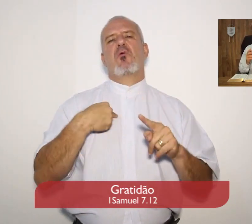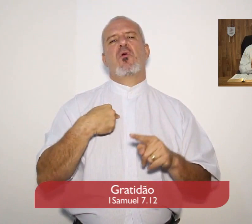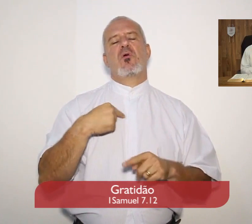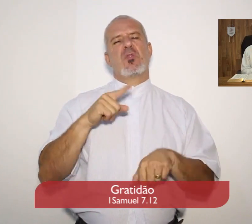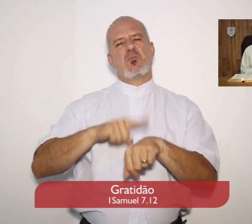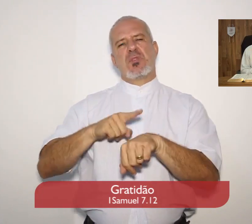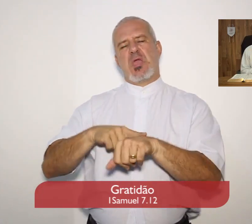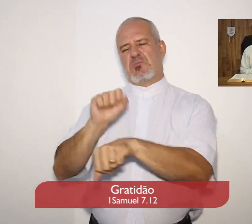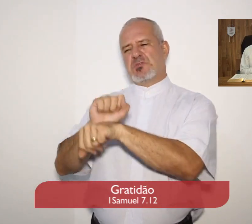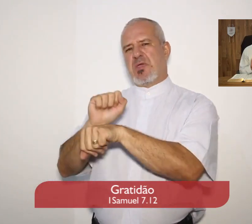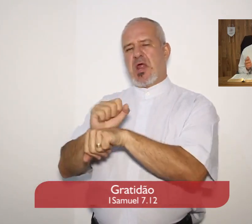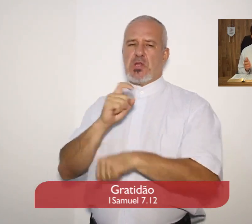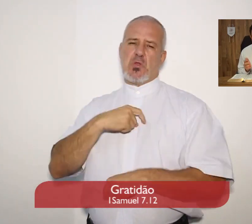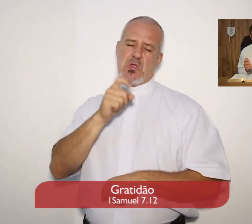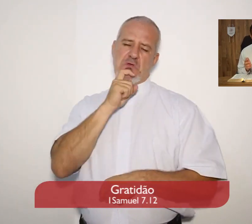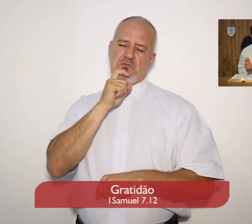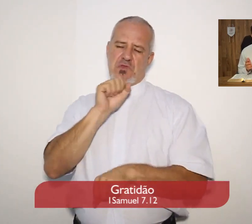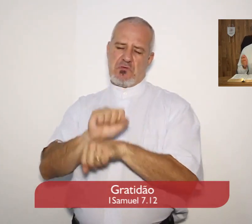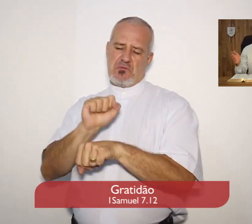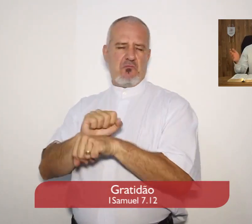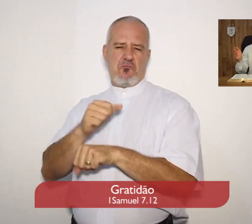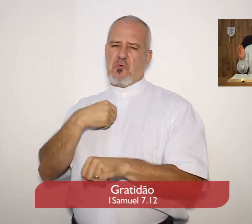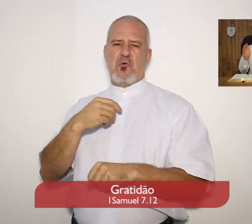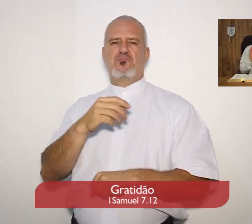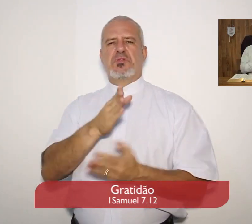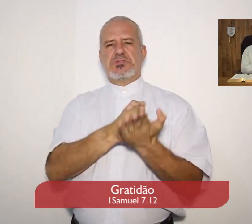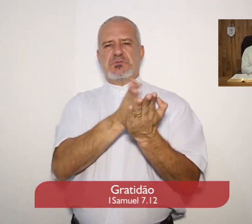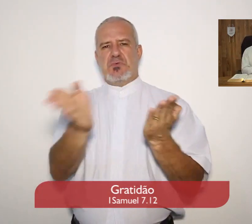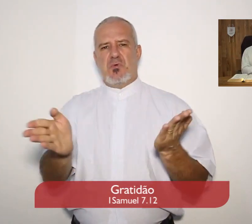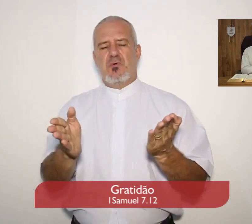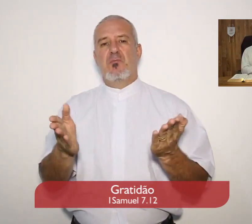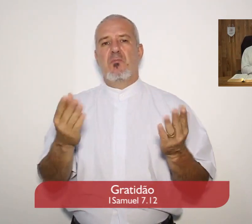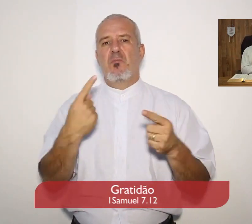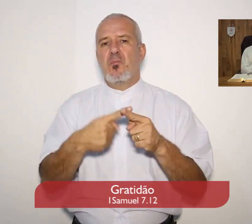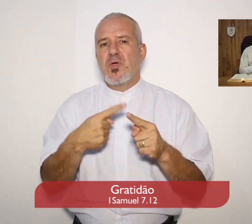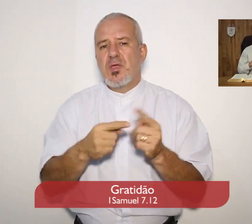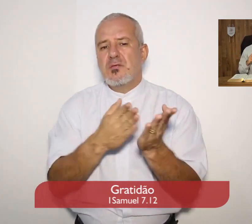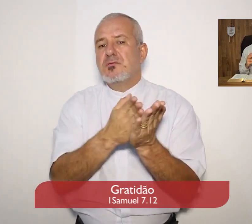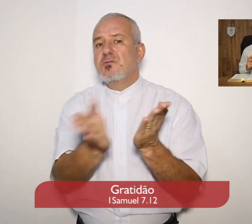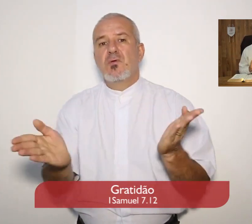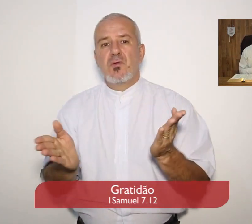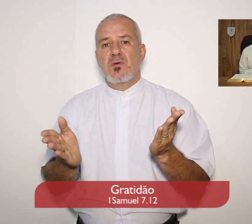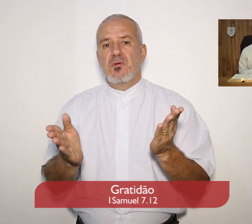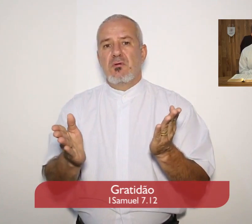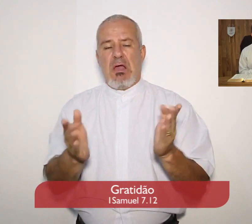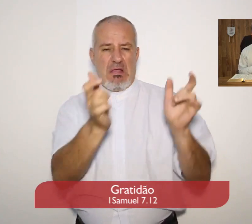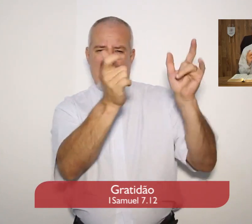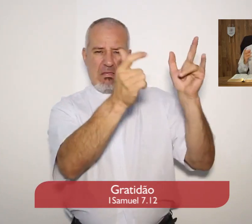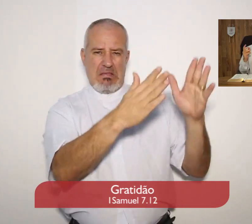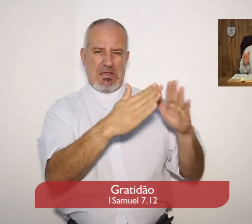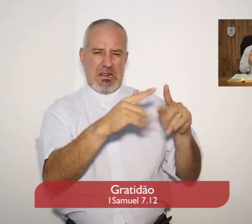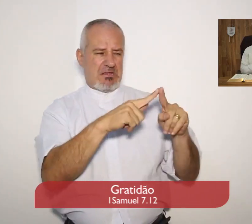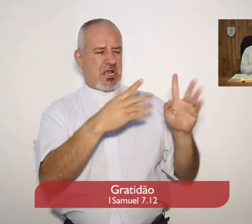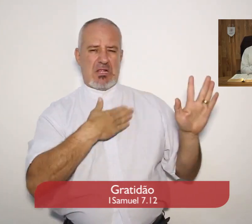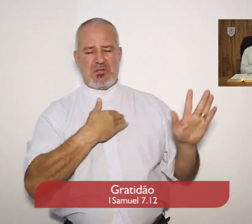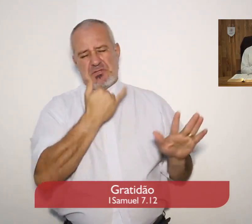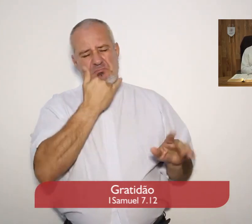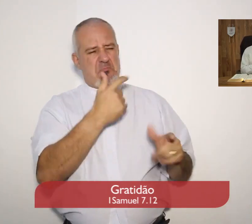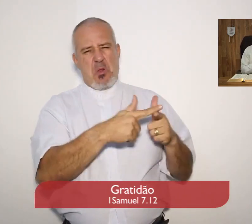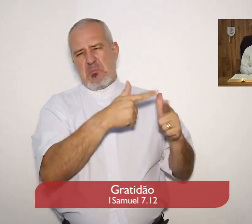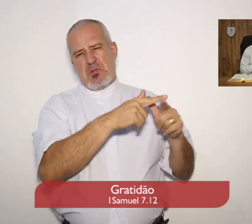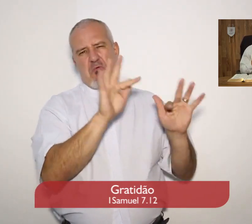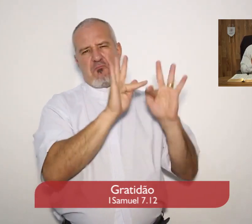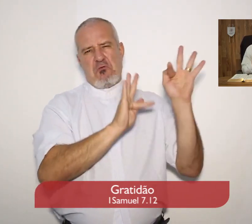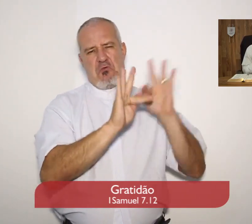dando um tempo. Dando um tempo? Dando um tempo para quê? Quanto mais adversidade, quanto mais